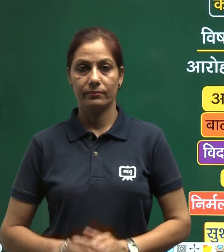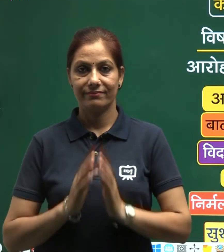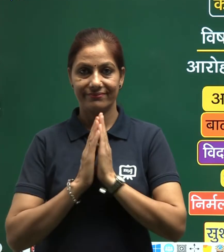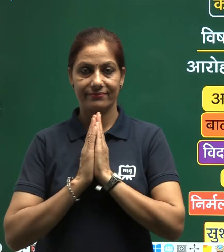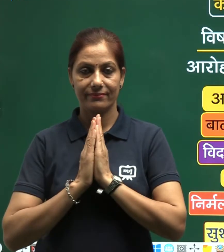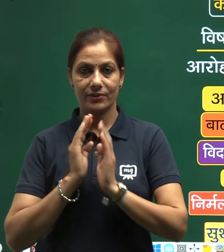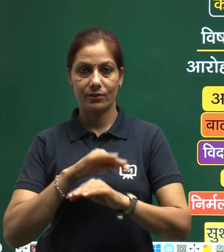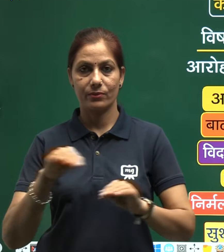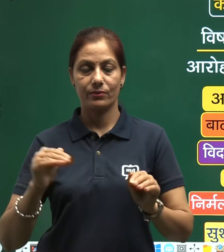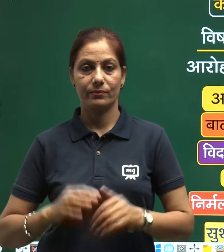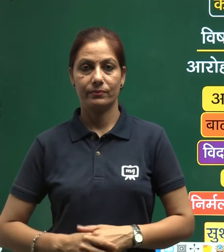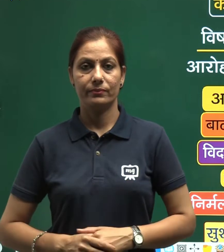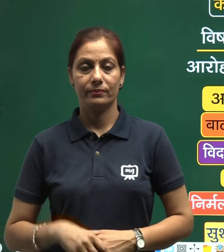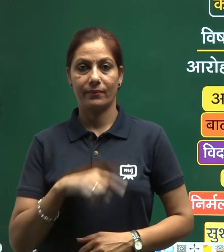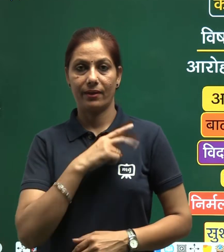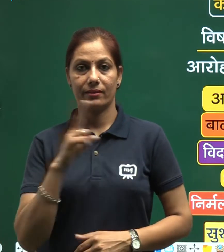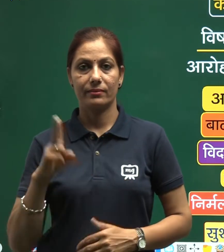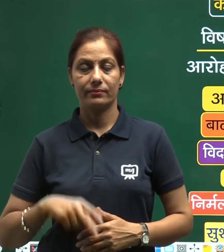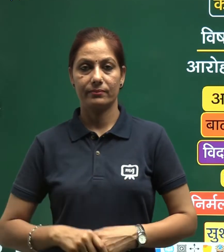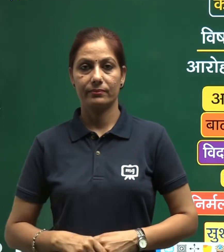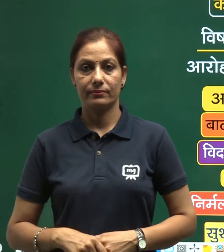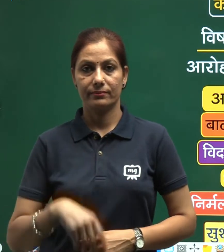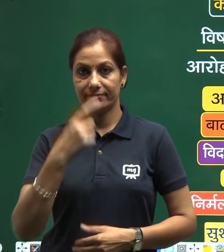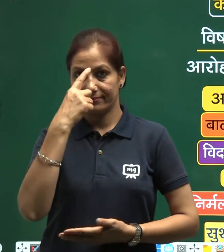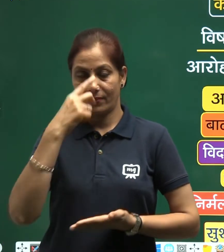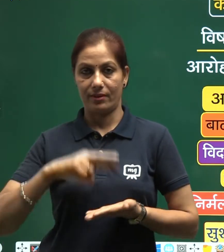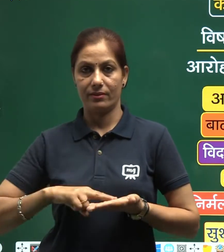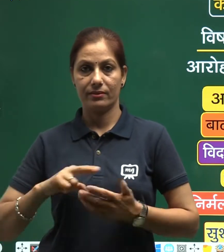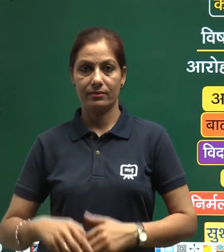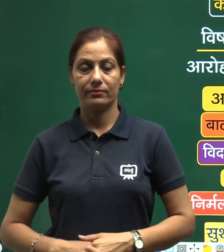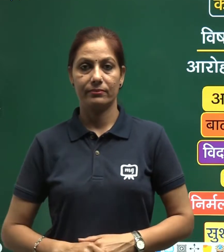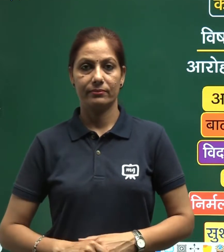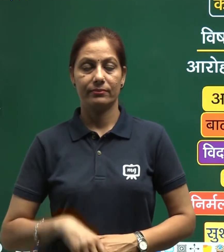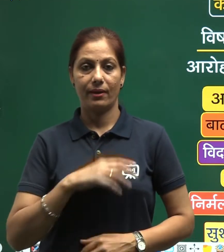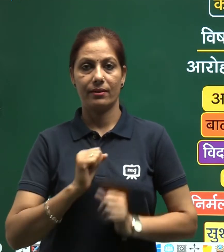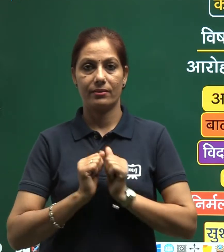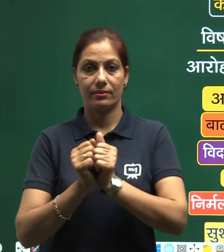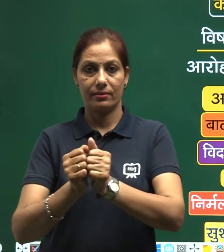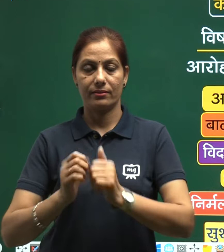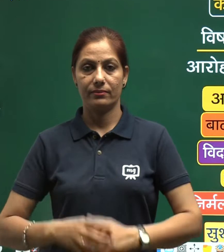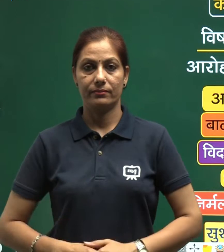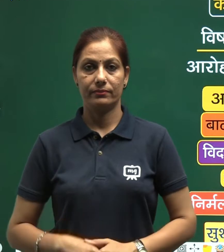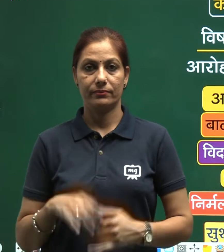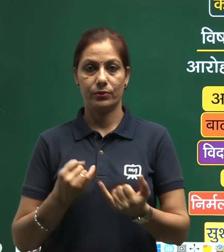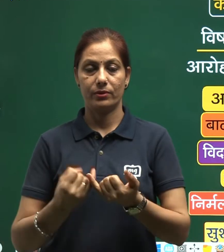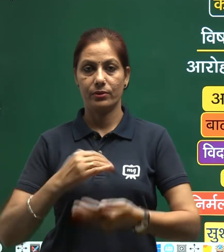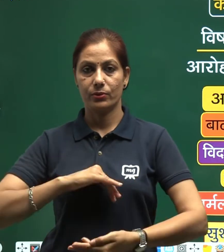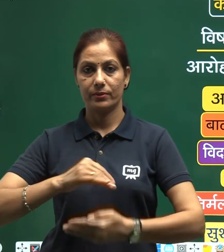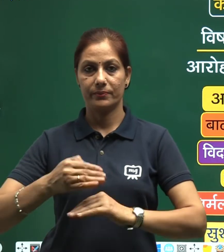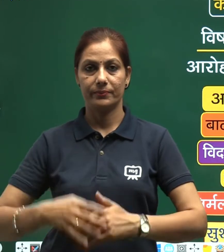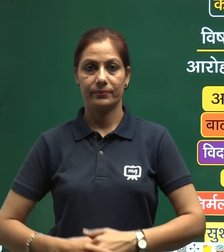नमस्कार बच्चों, मेरा नाम निर्मल कुमार गुप्ता। मेरे साथ हैं सुशीला